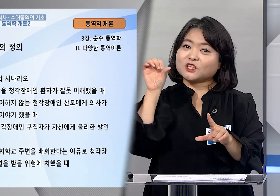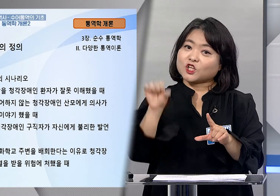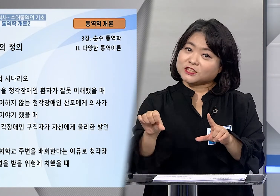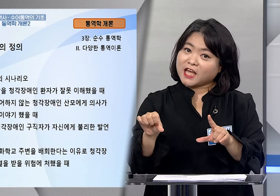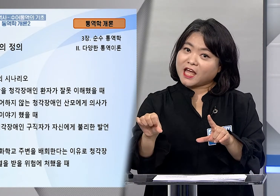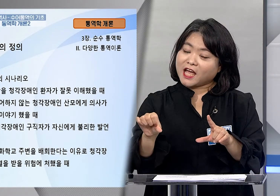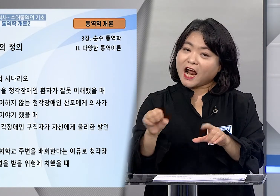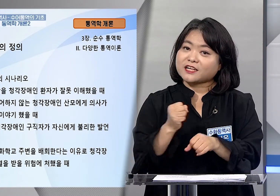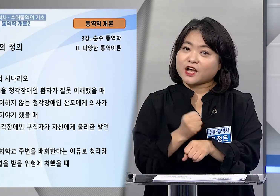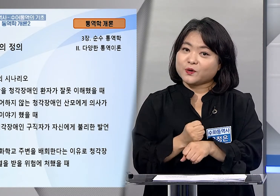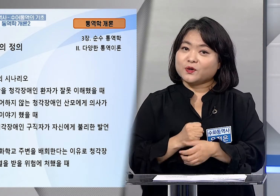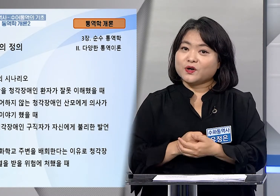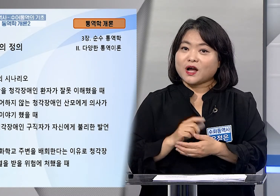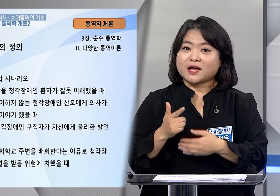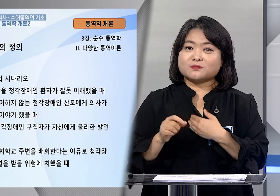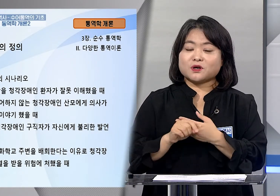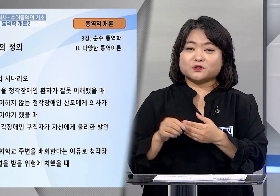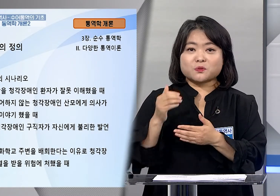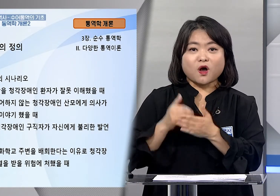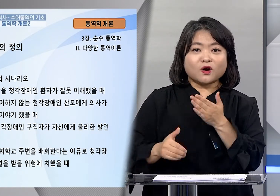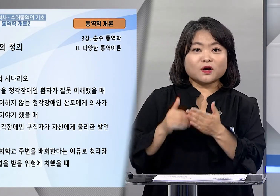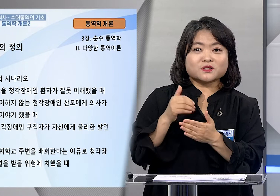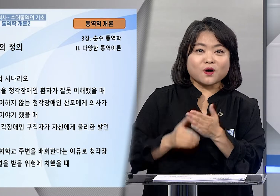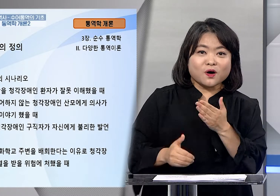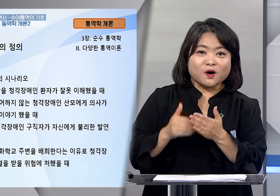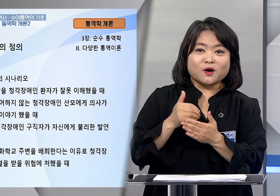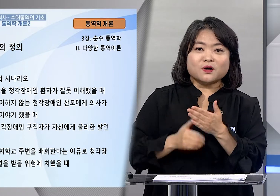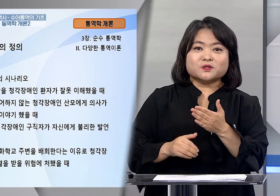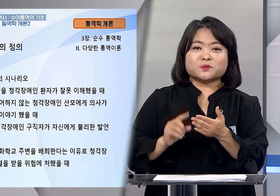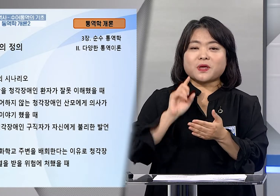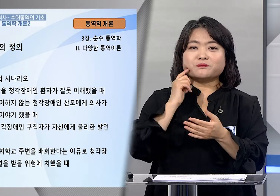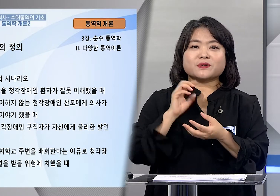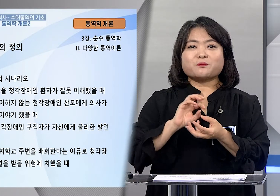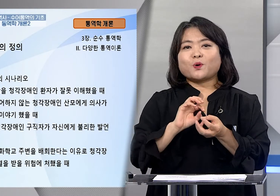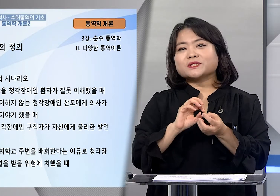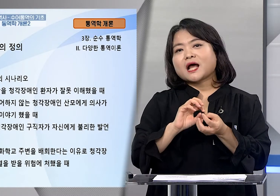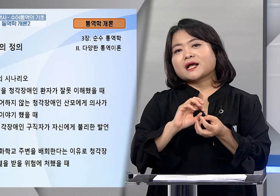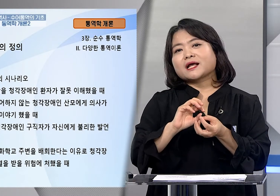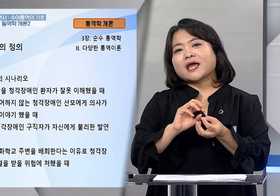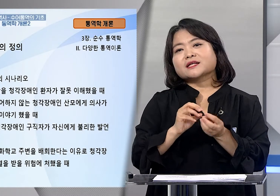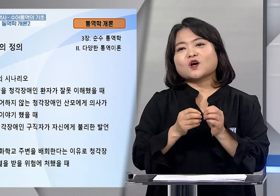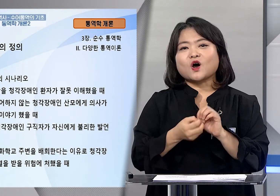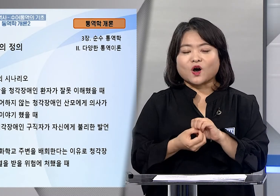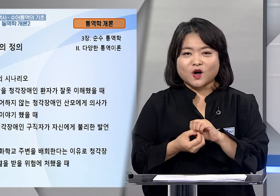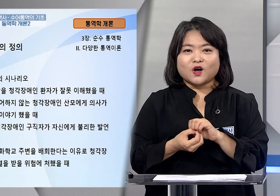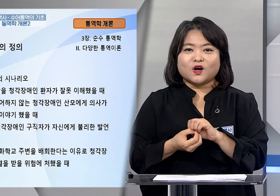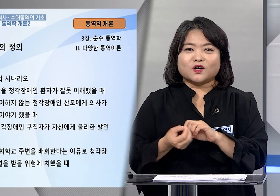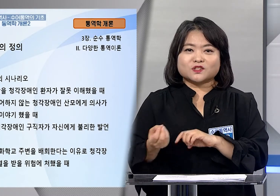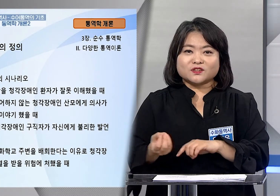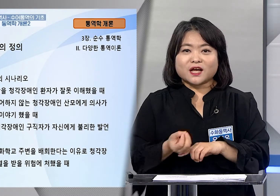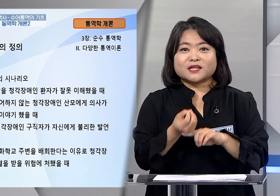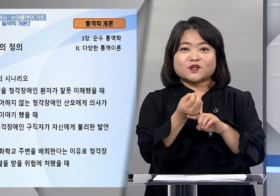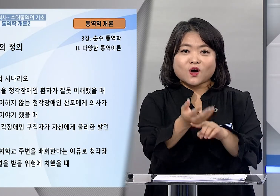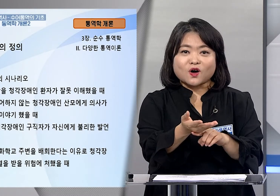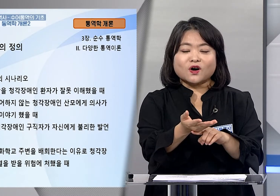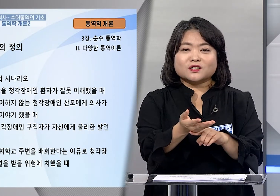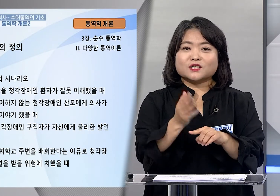떨어지게 할까요? 아니면 좀 걸러서 좀 예쁘게 포장해서 전달해서 이